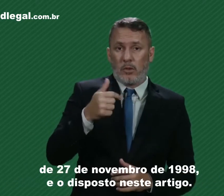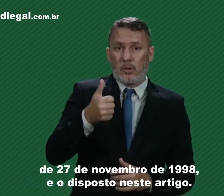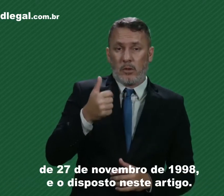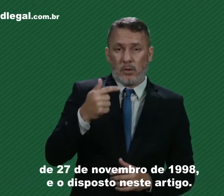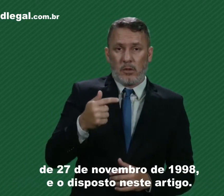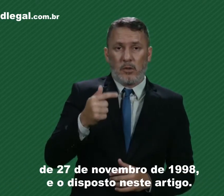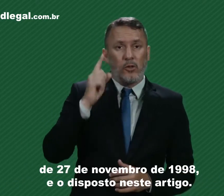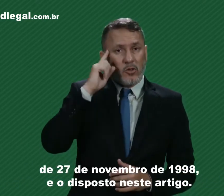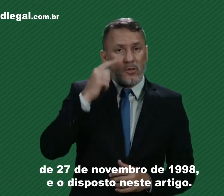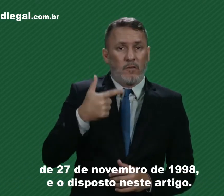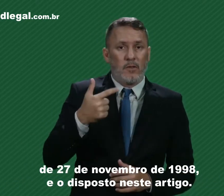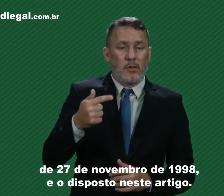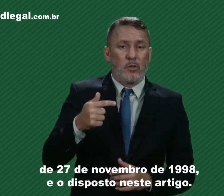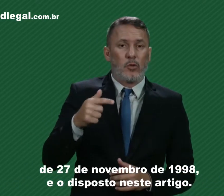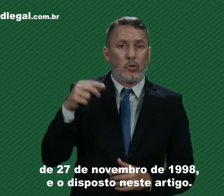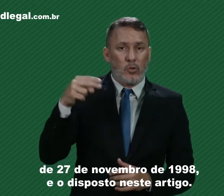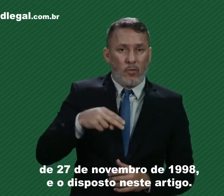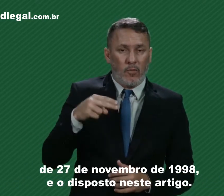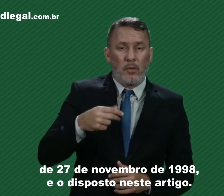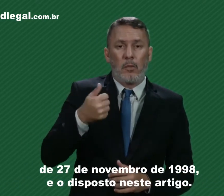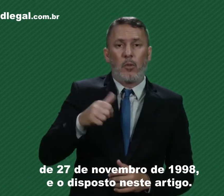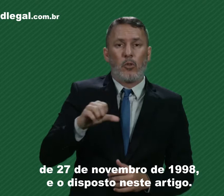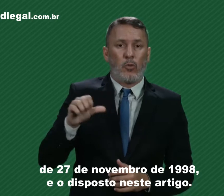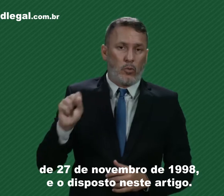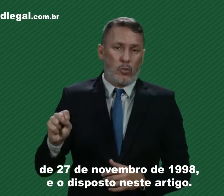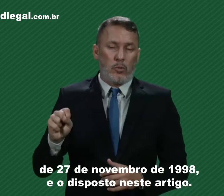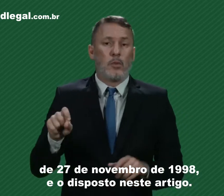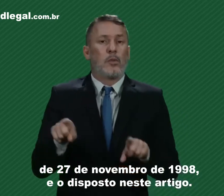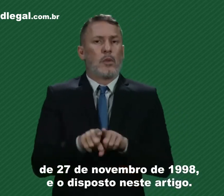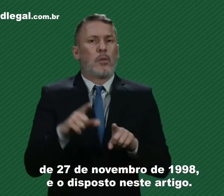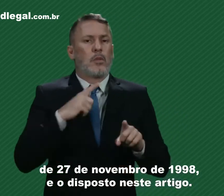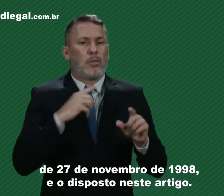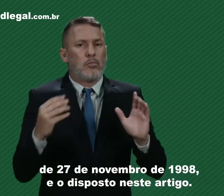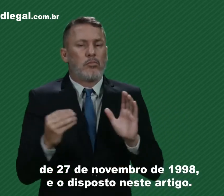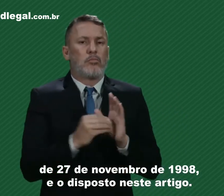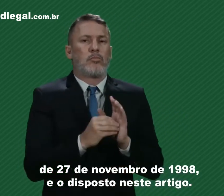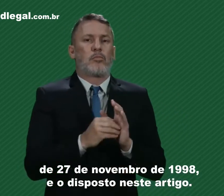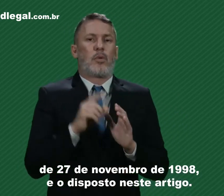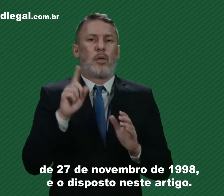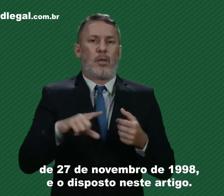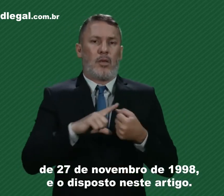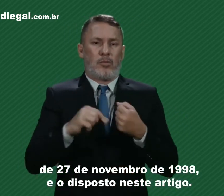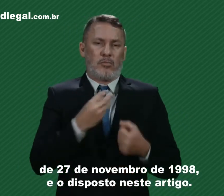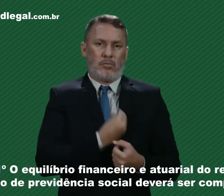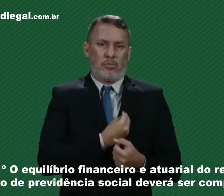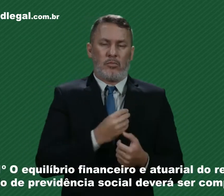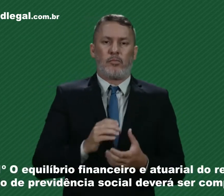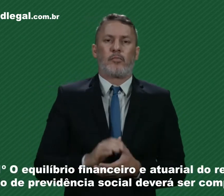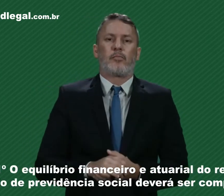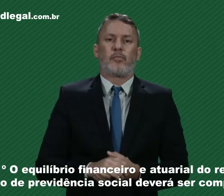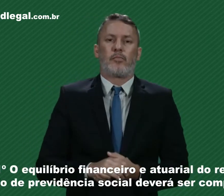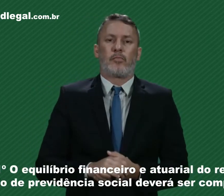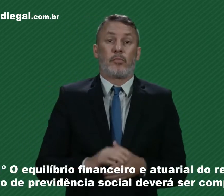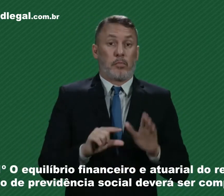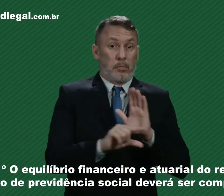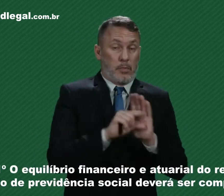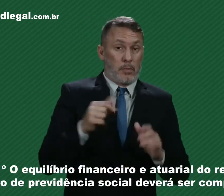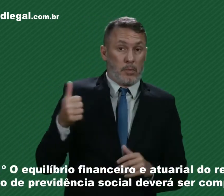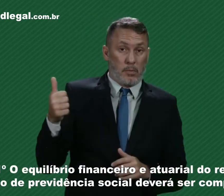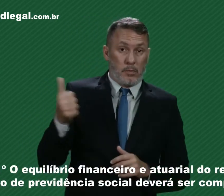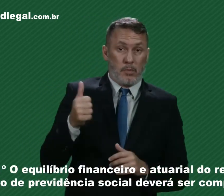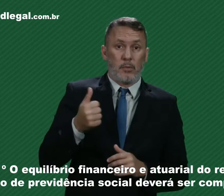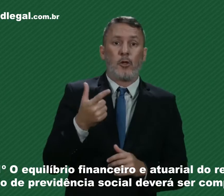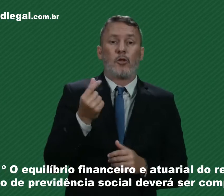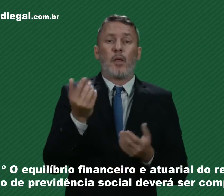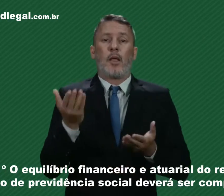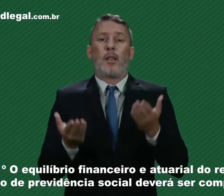9.717, de 27 de novembro de 1998, e o disposto neste artigo. Parágrafo 1º. O